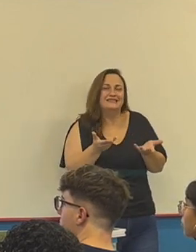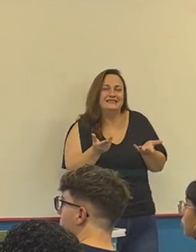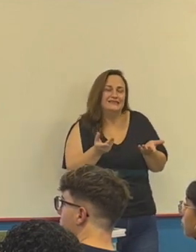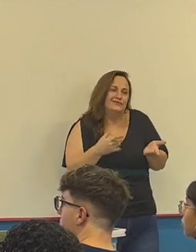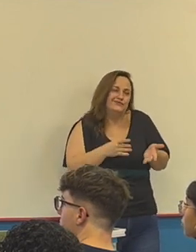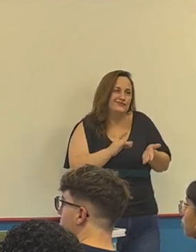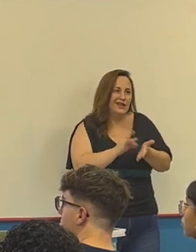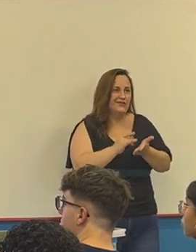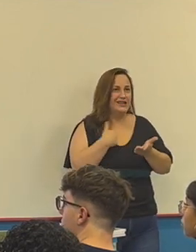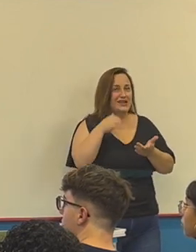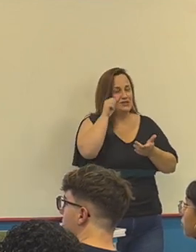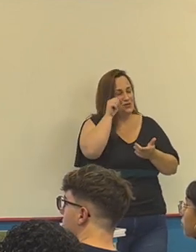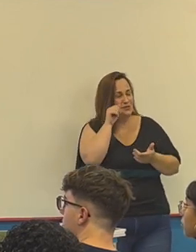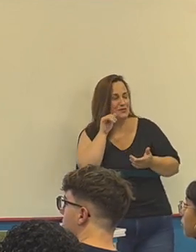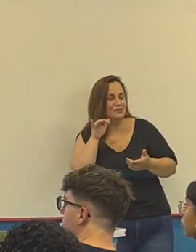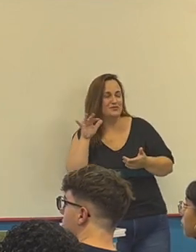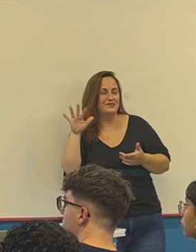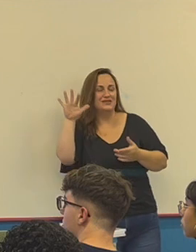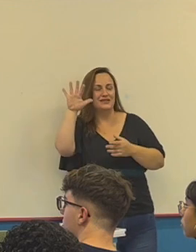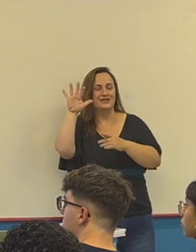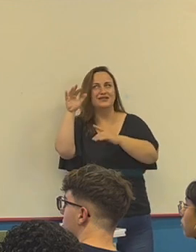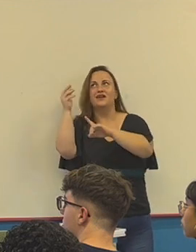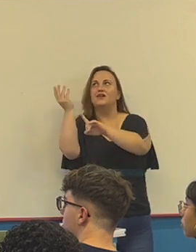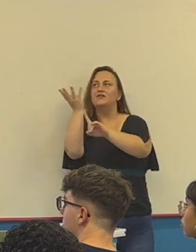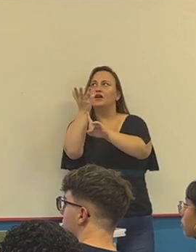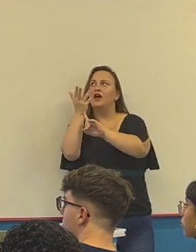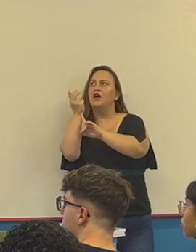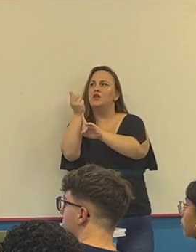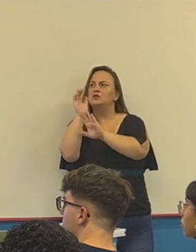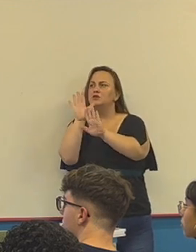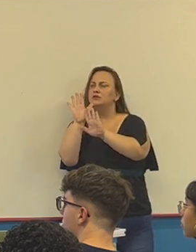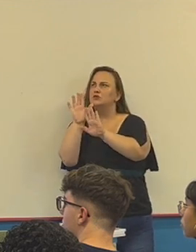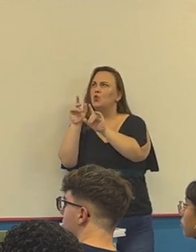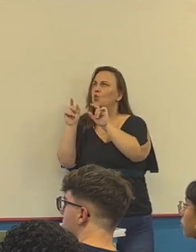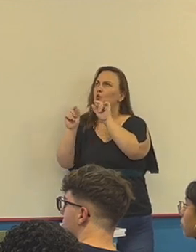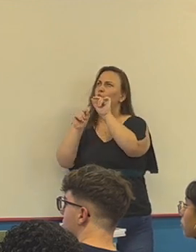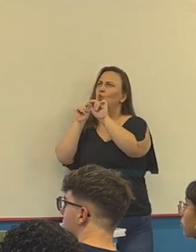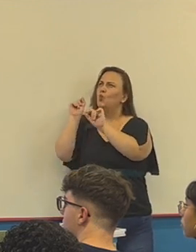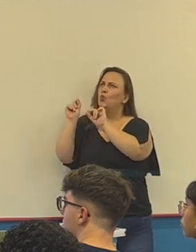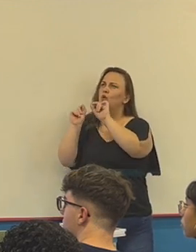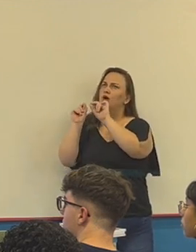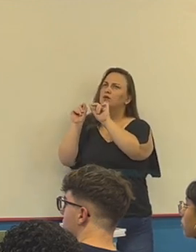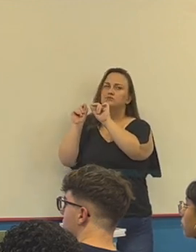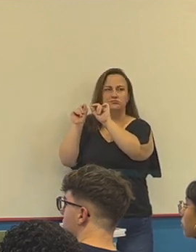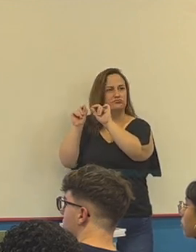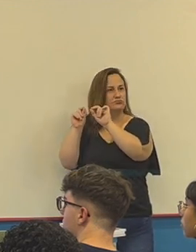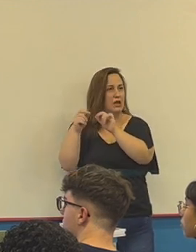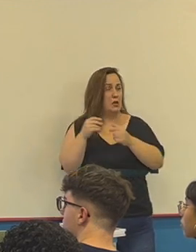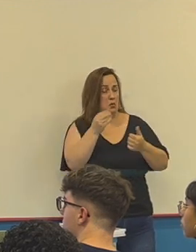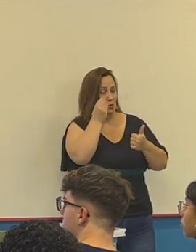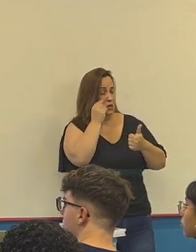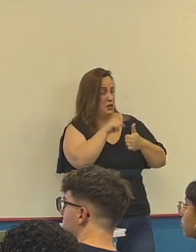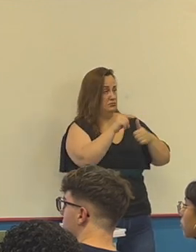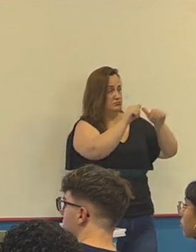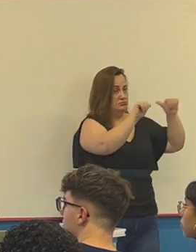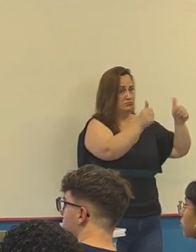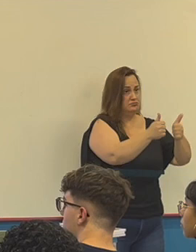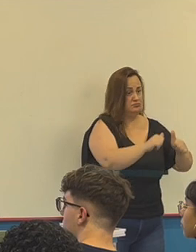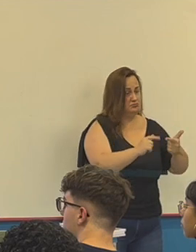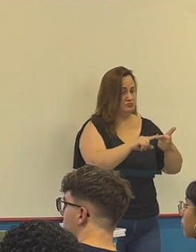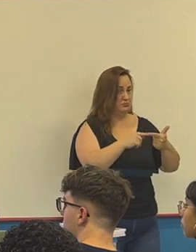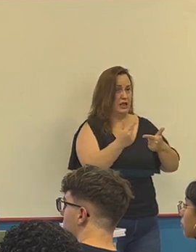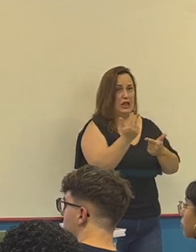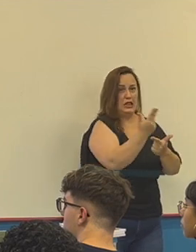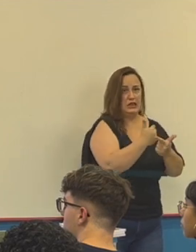eu pensava em arte, mas eu não sabia muito bem o que eu ia fazer, se eu ia trabalhar com instalações, com desenho, com gravura, com pintura,